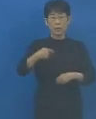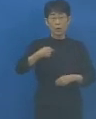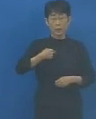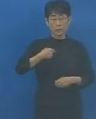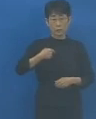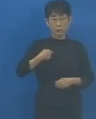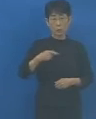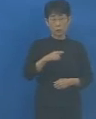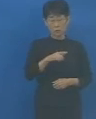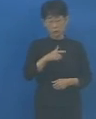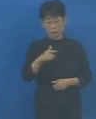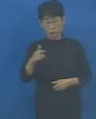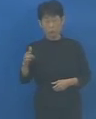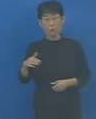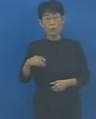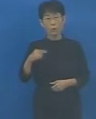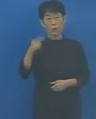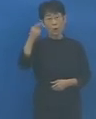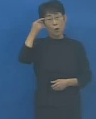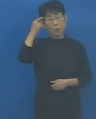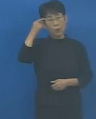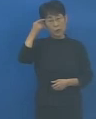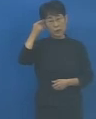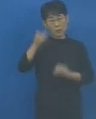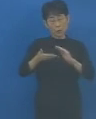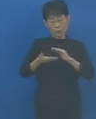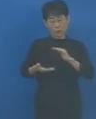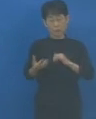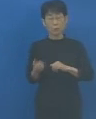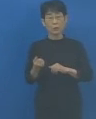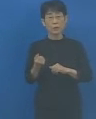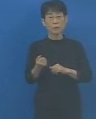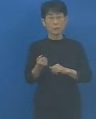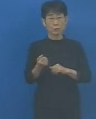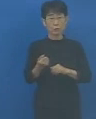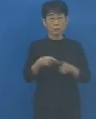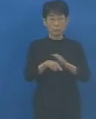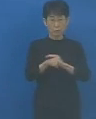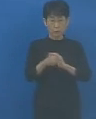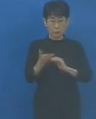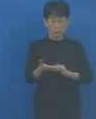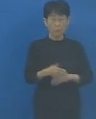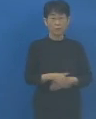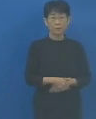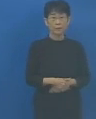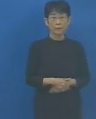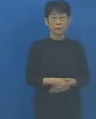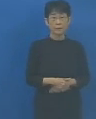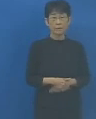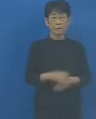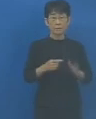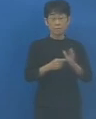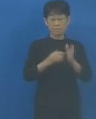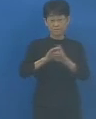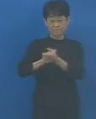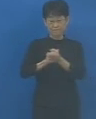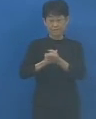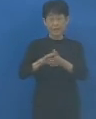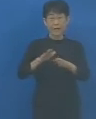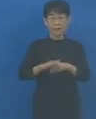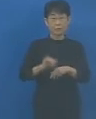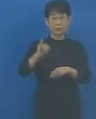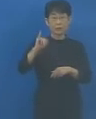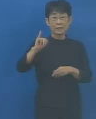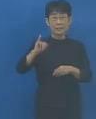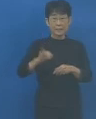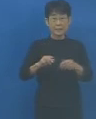と、まあ、思いを深くさせていただきました。と申しますのも、盟友であります泉、